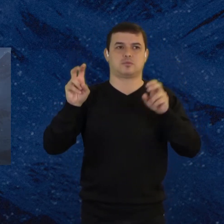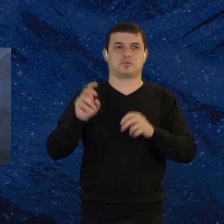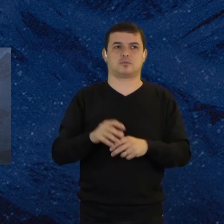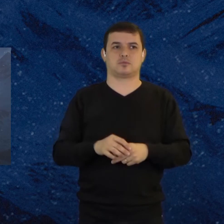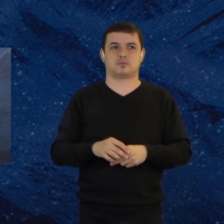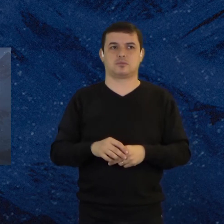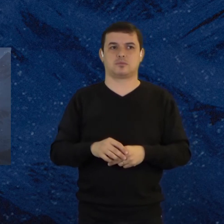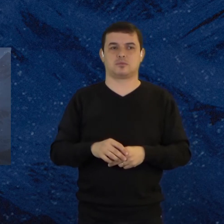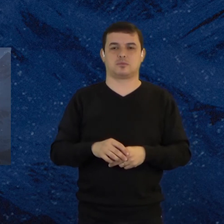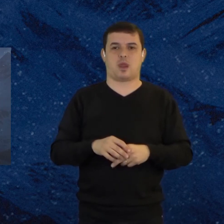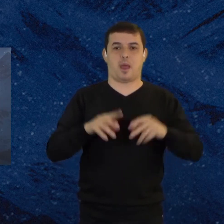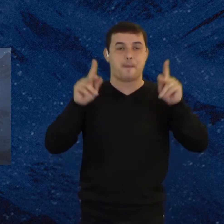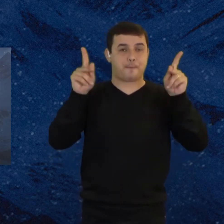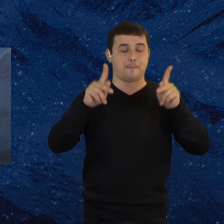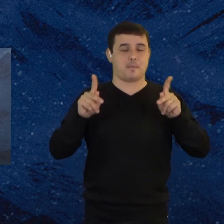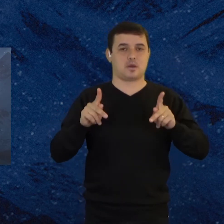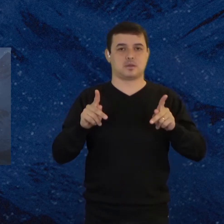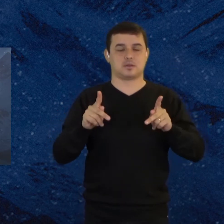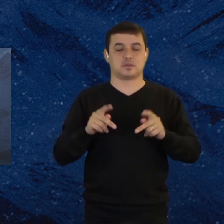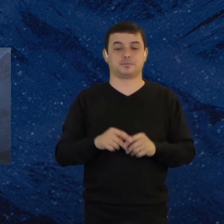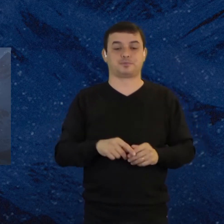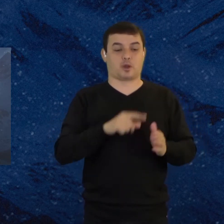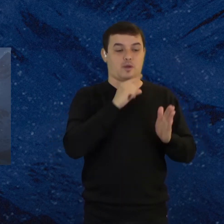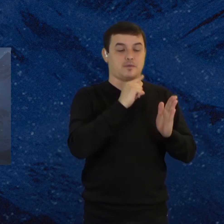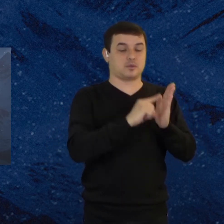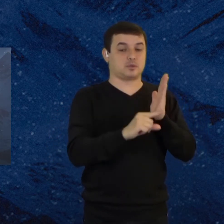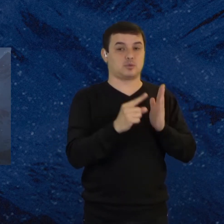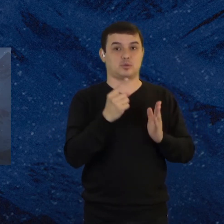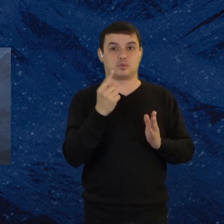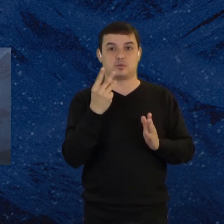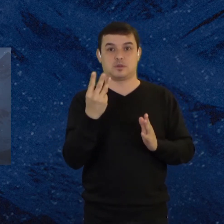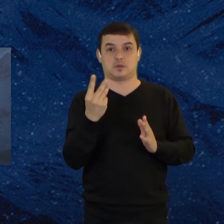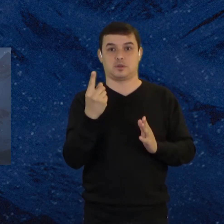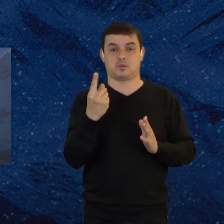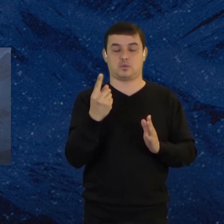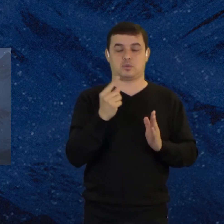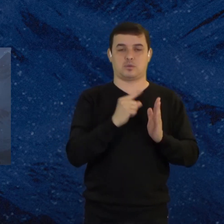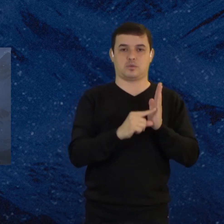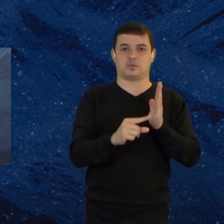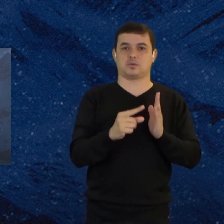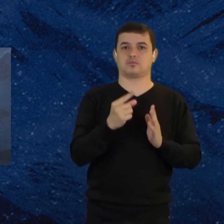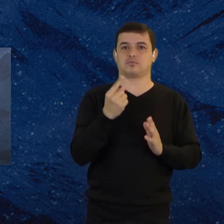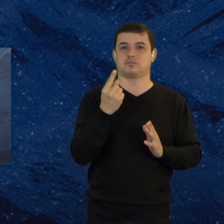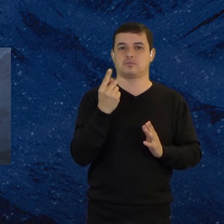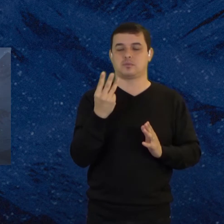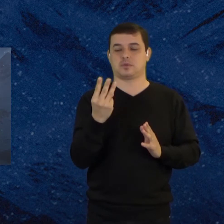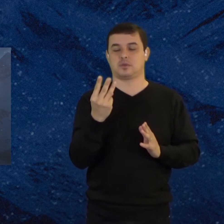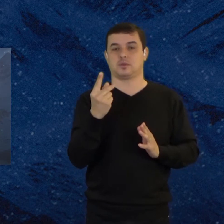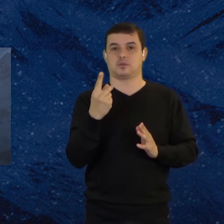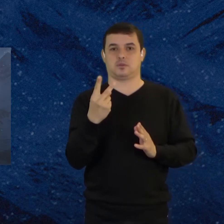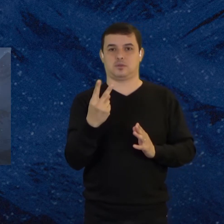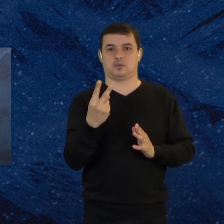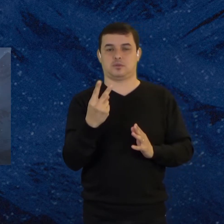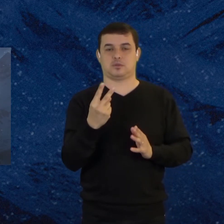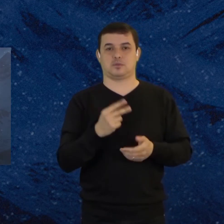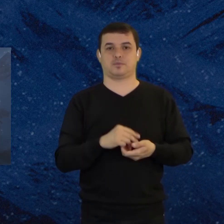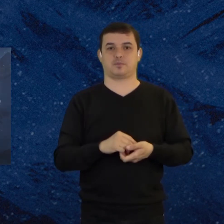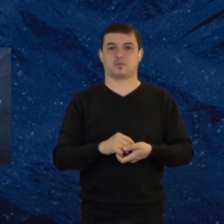paz. Versículos 31 e 32. Diz assim: ou qual é o rei